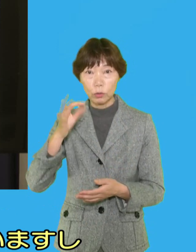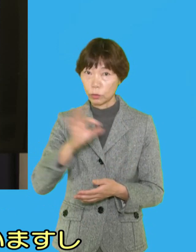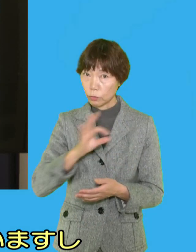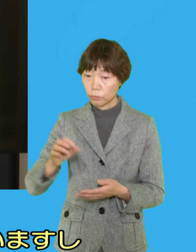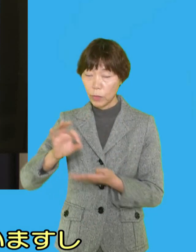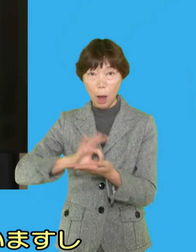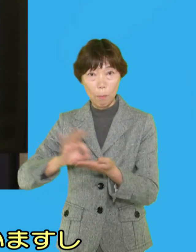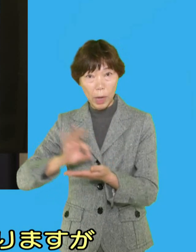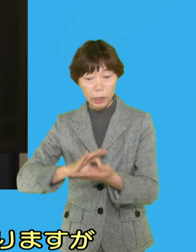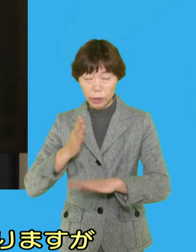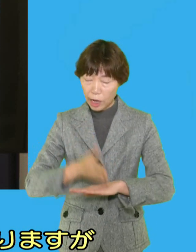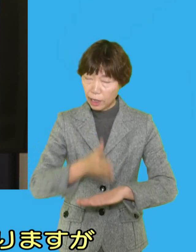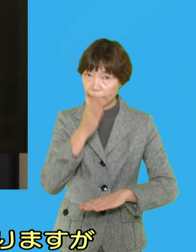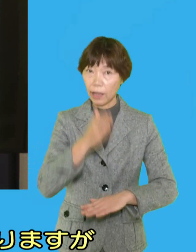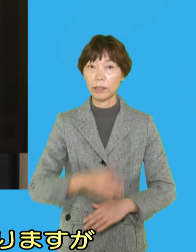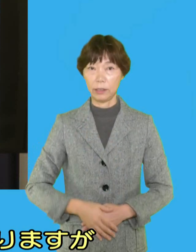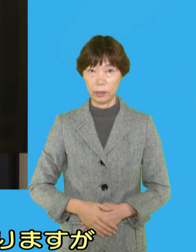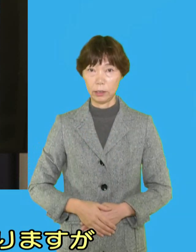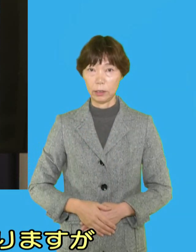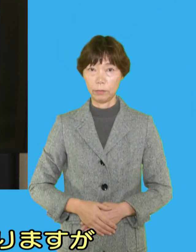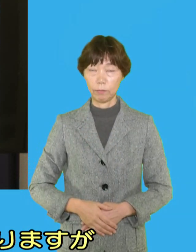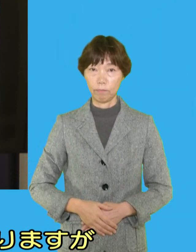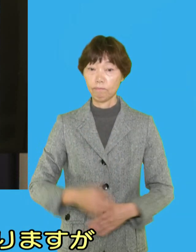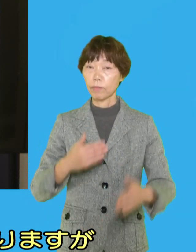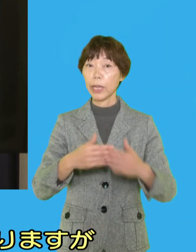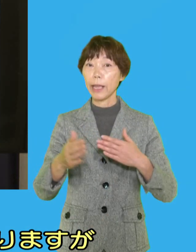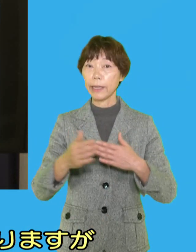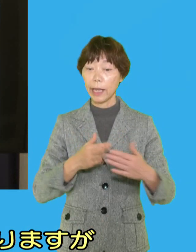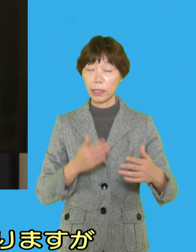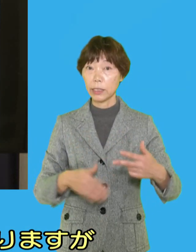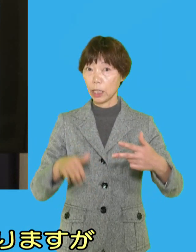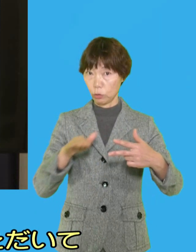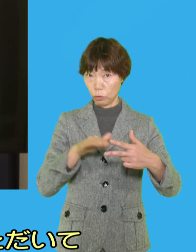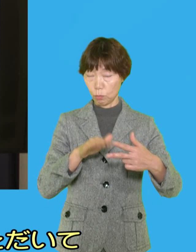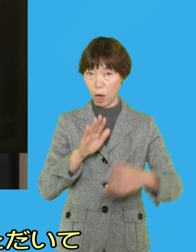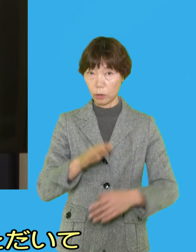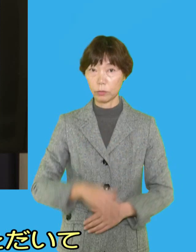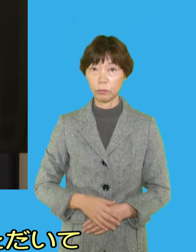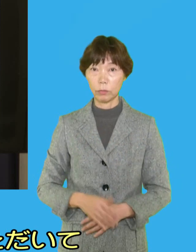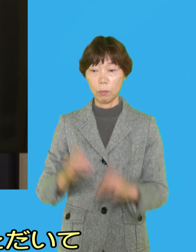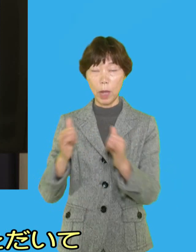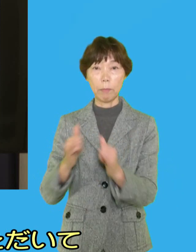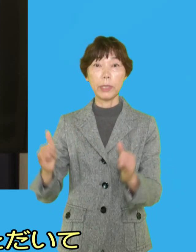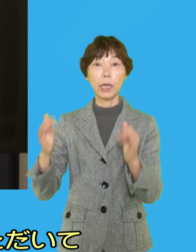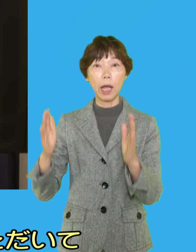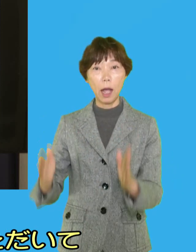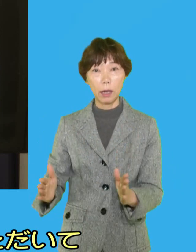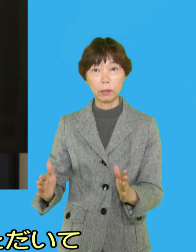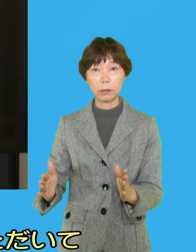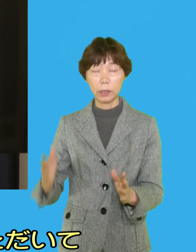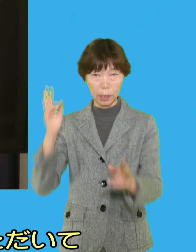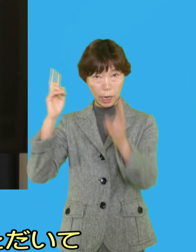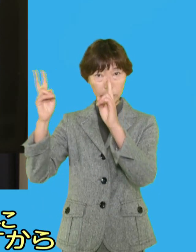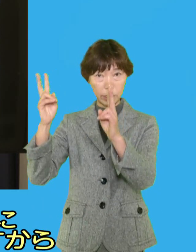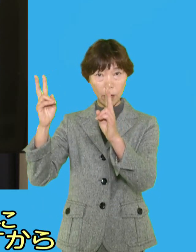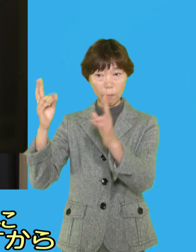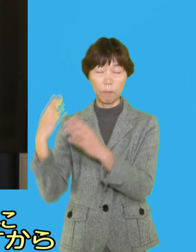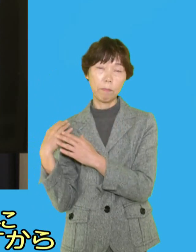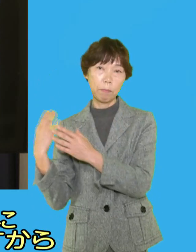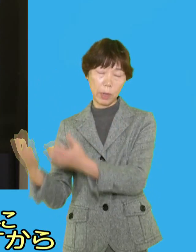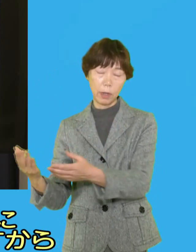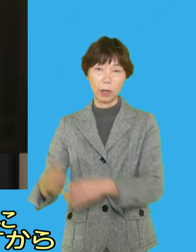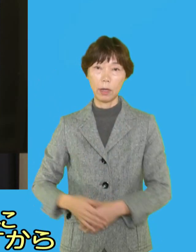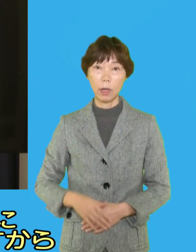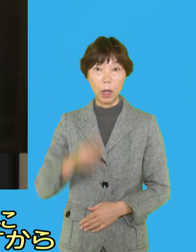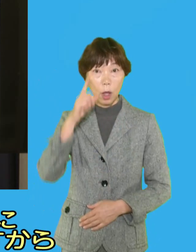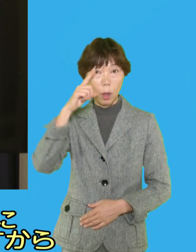なと思いますし、その下に体験型施設というのもありますが、まあ、民間から手を挙げていただいてですね、モズ